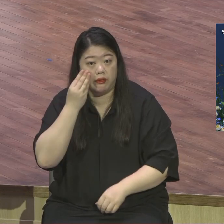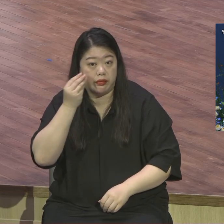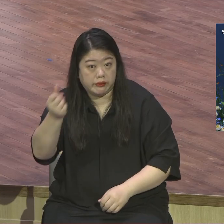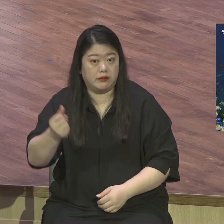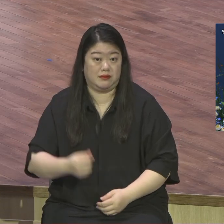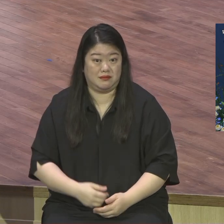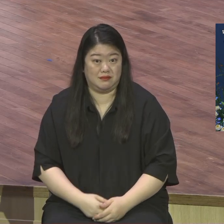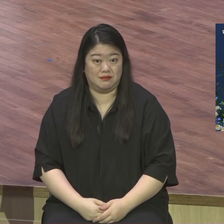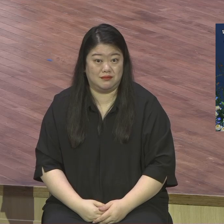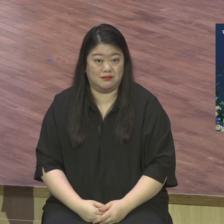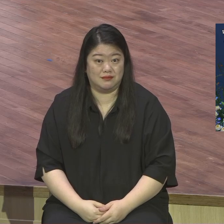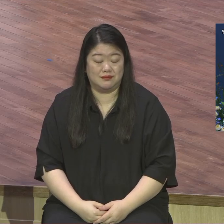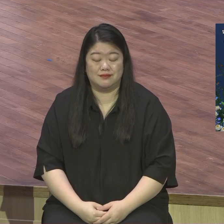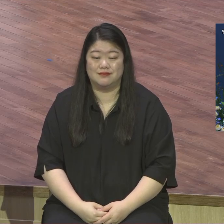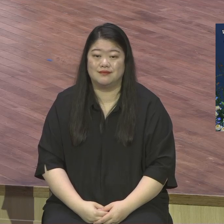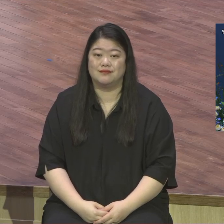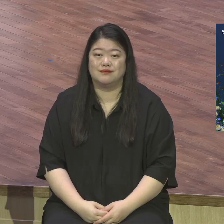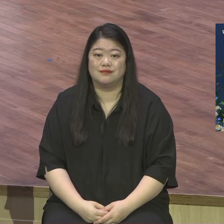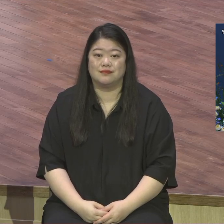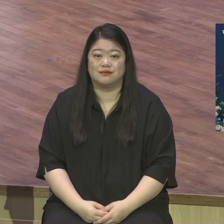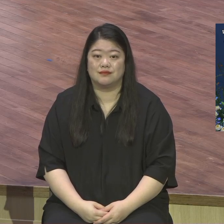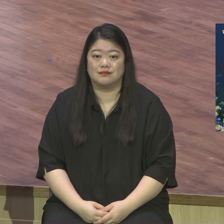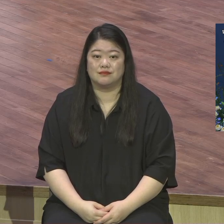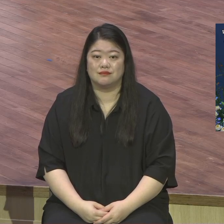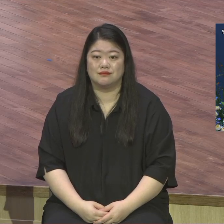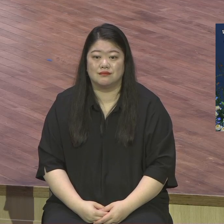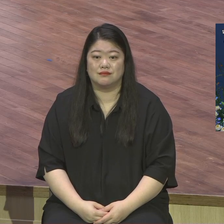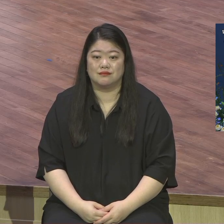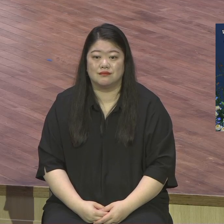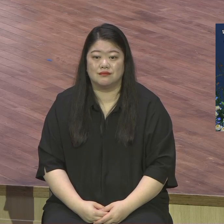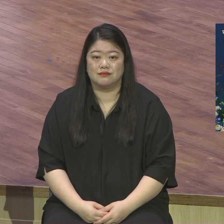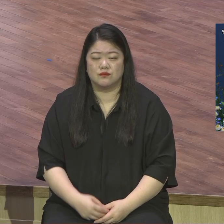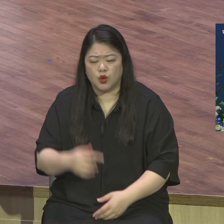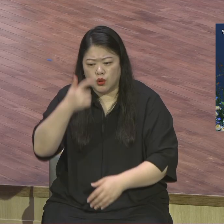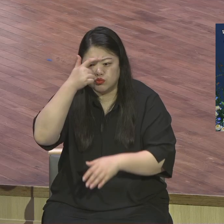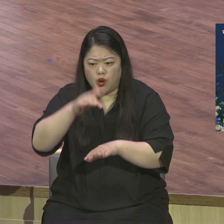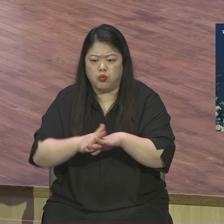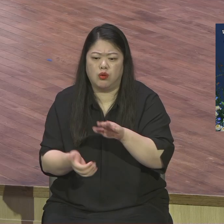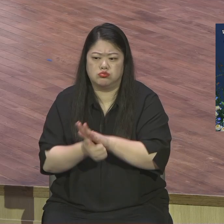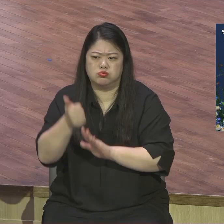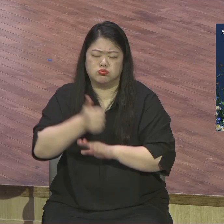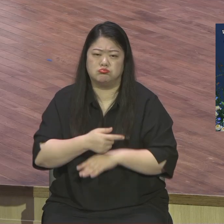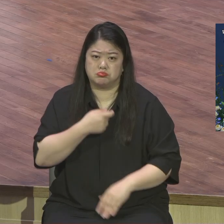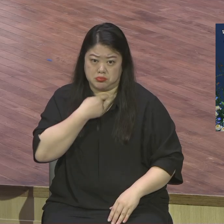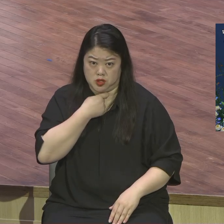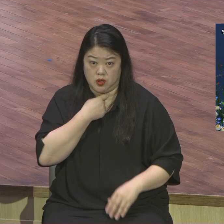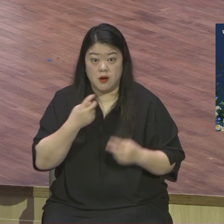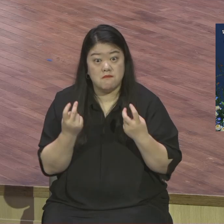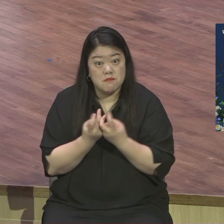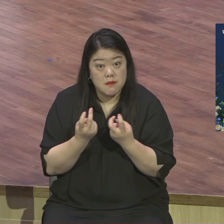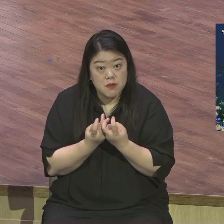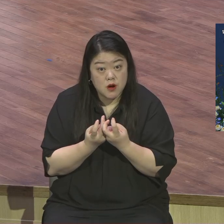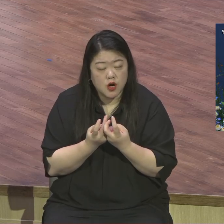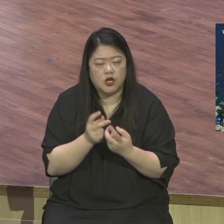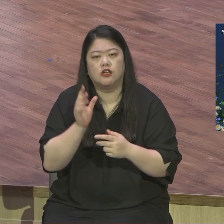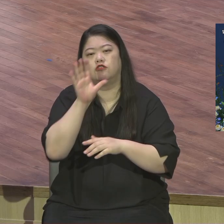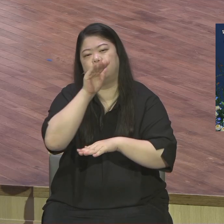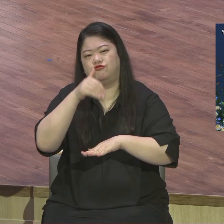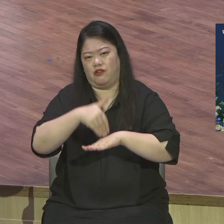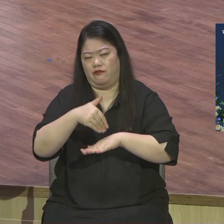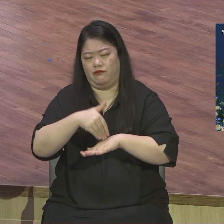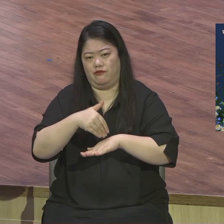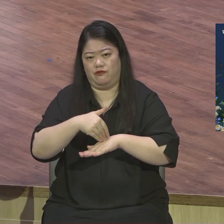넘치지요. 어떻게 하면 됩니까? 영적 훈련을 받으시기 바랍니다. 체질을 못 말리거든.